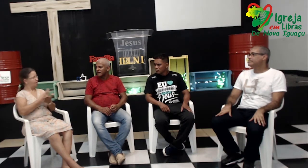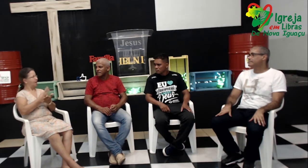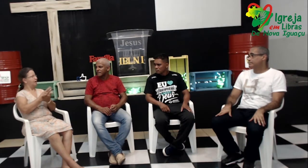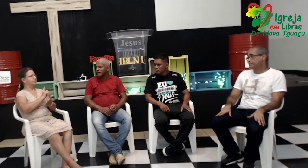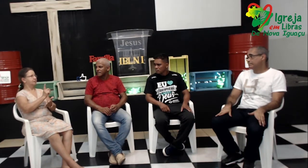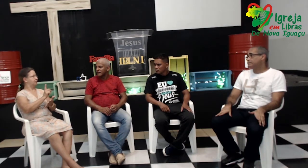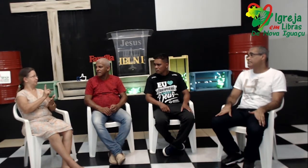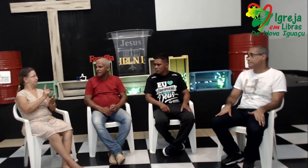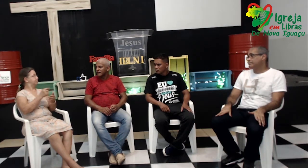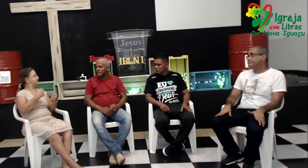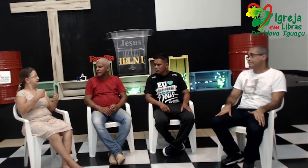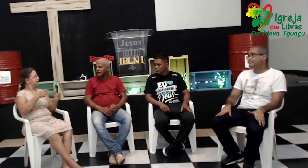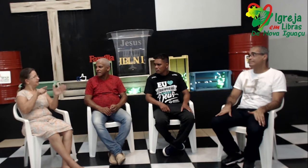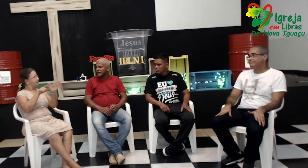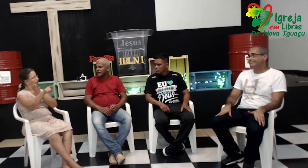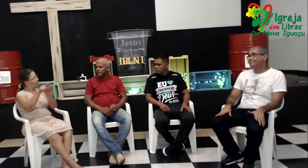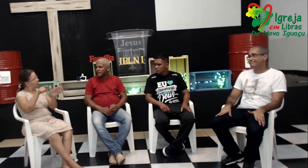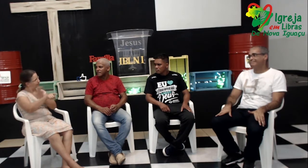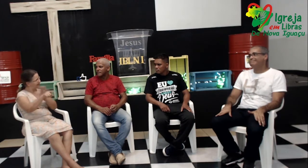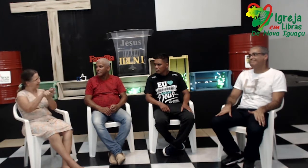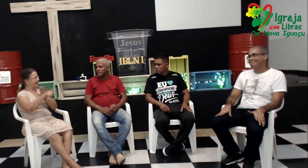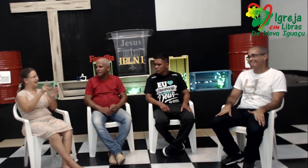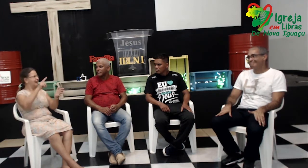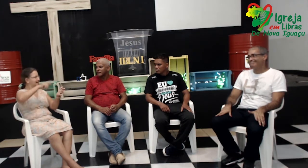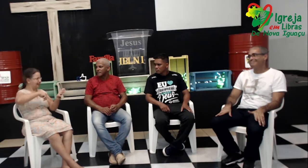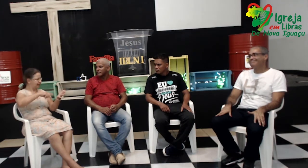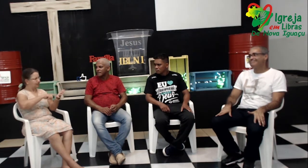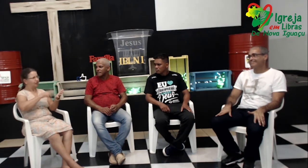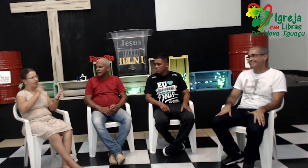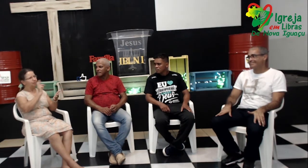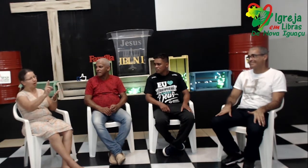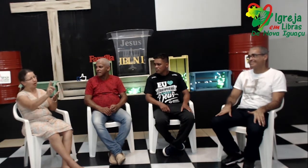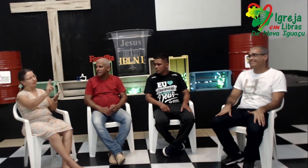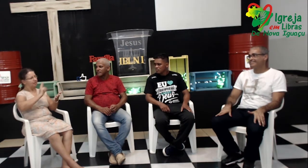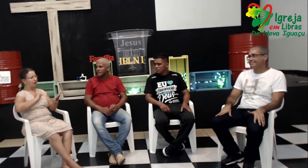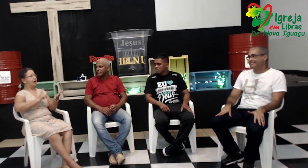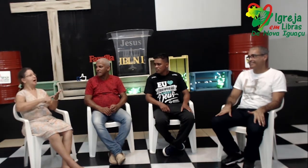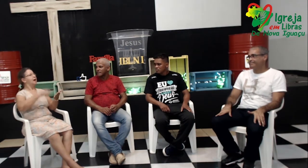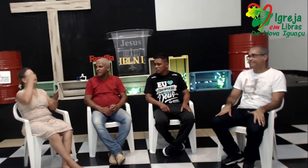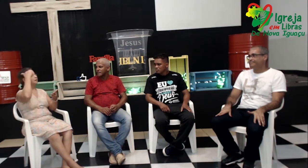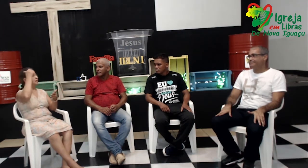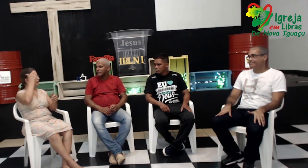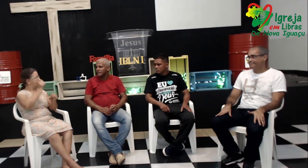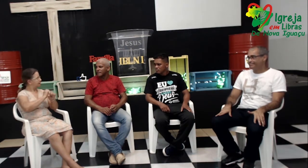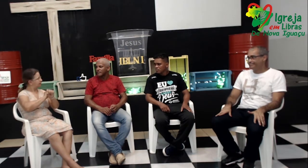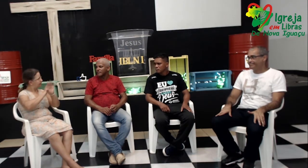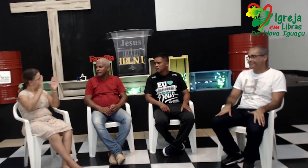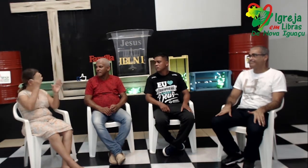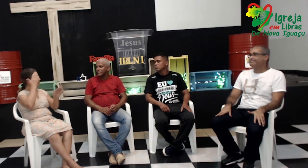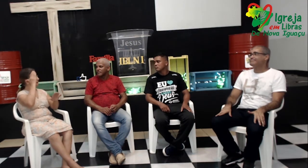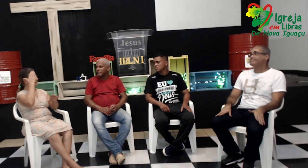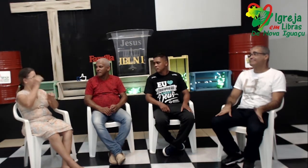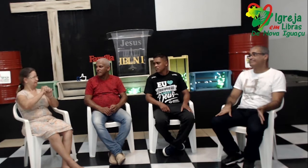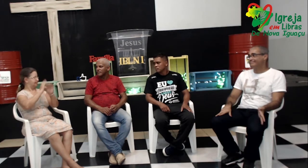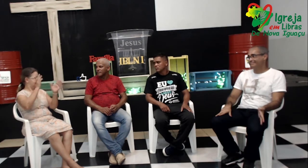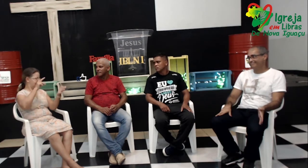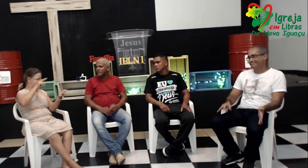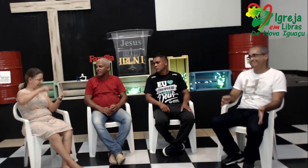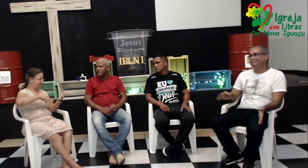qual o significado daquela palavra. É importante você perguntar para você ter uma resposta